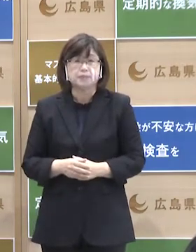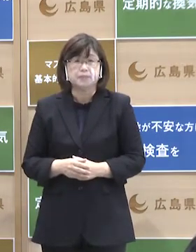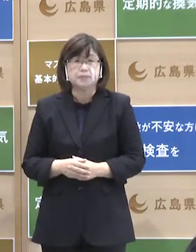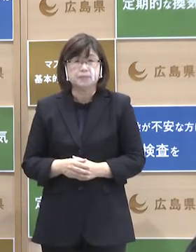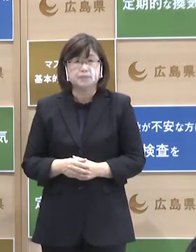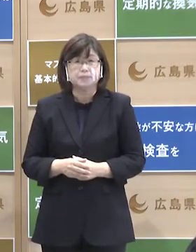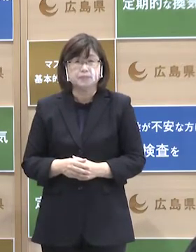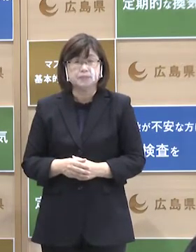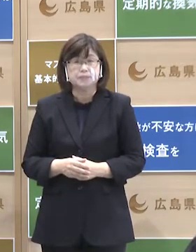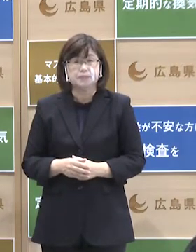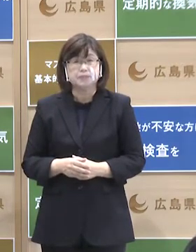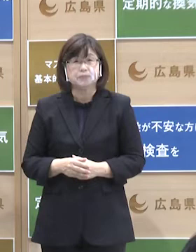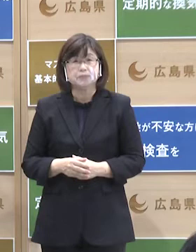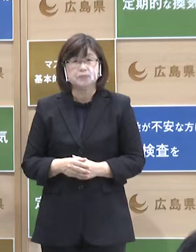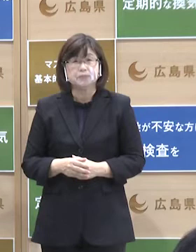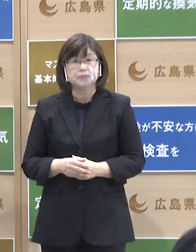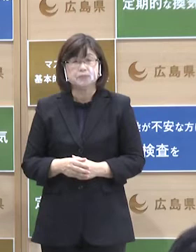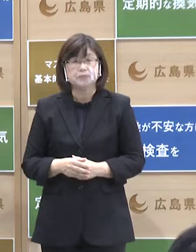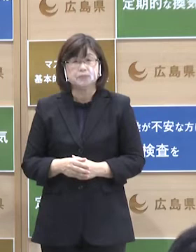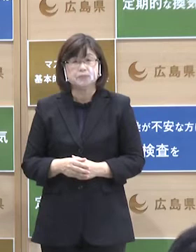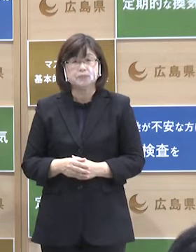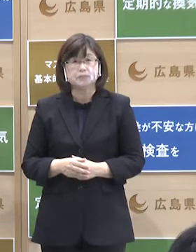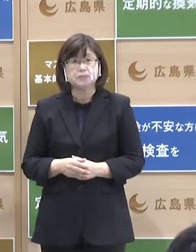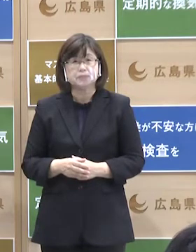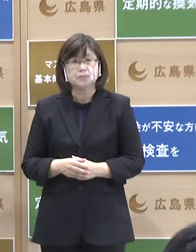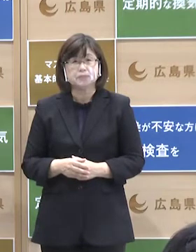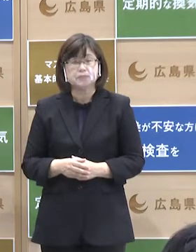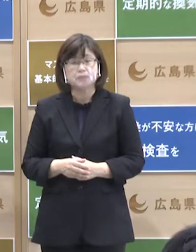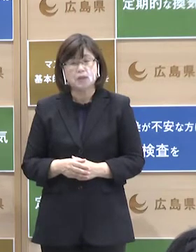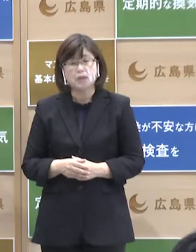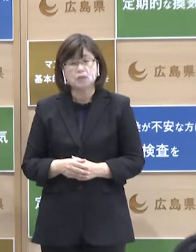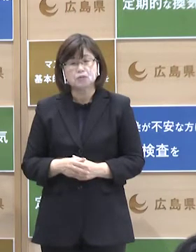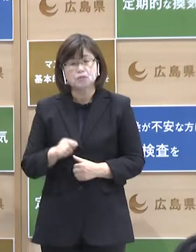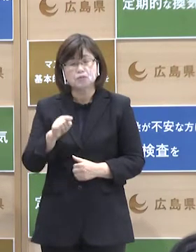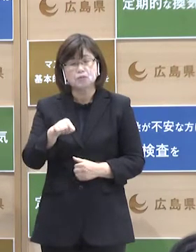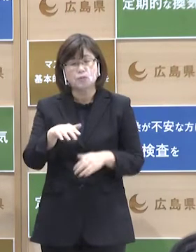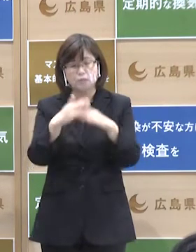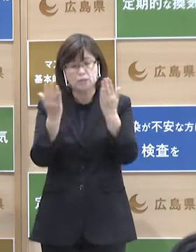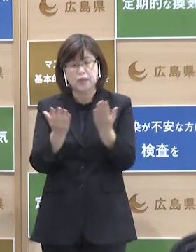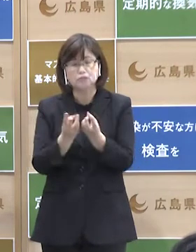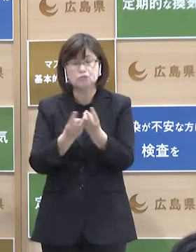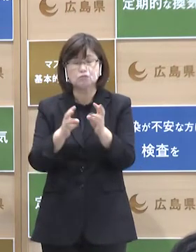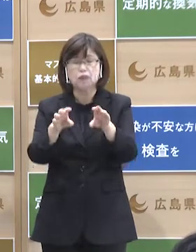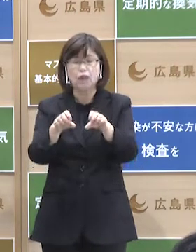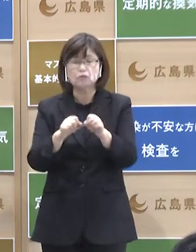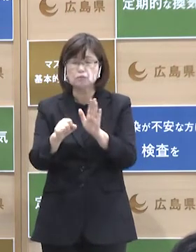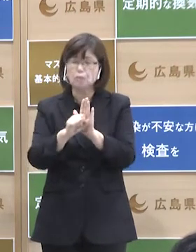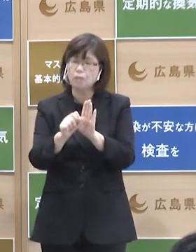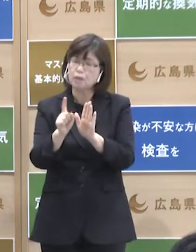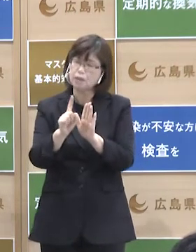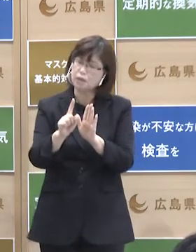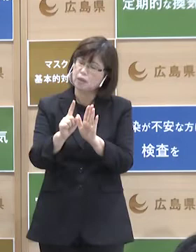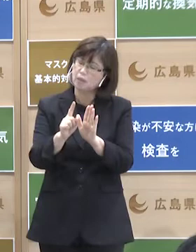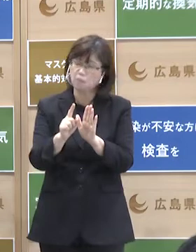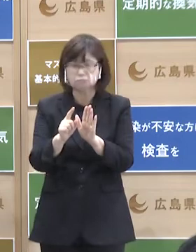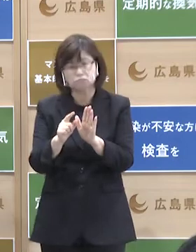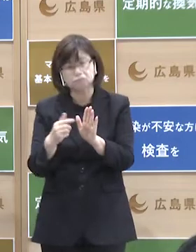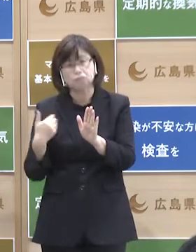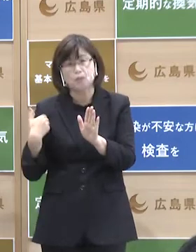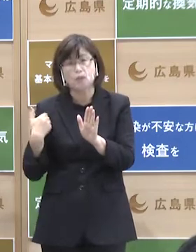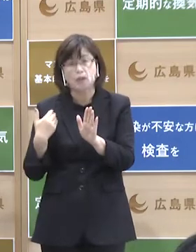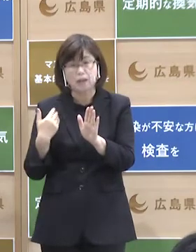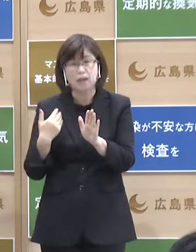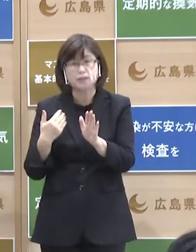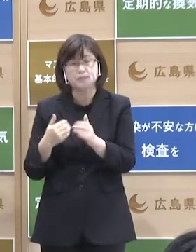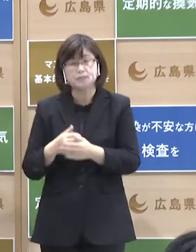まあ、あまり、どれぐらいの効果かっていうのはちょっと見えないところがあると思うんですが、やっぱりこう感染者数がま